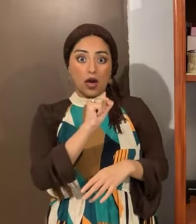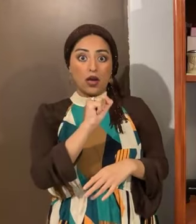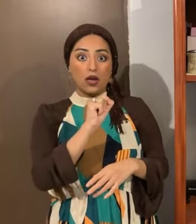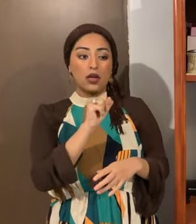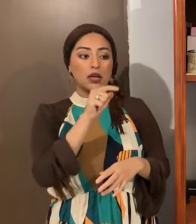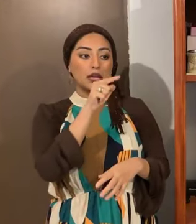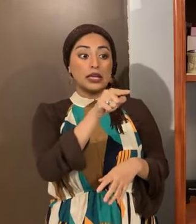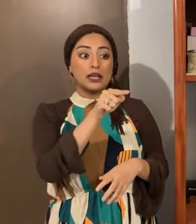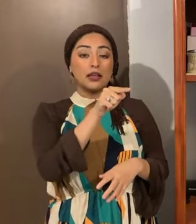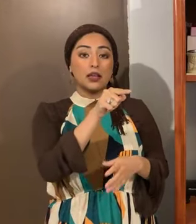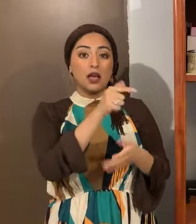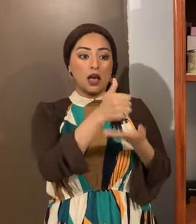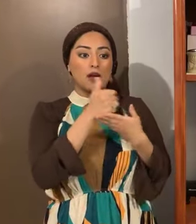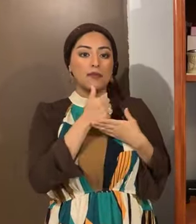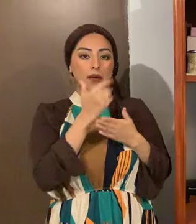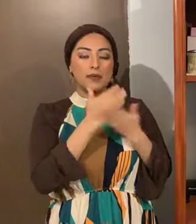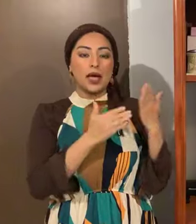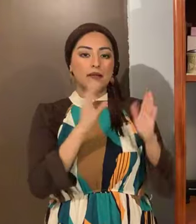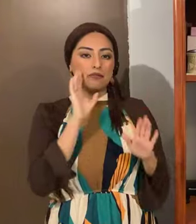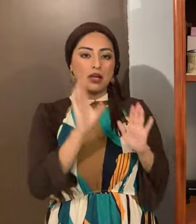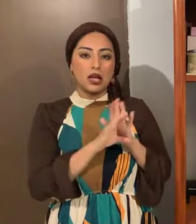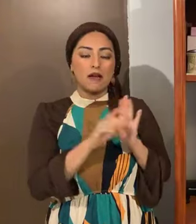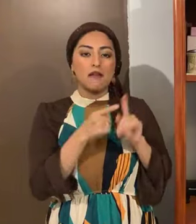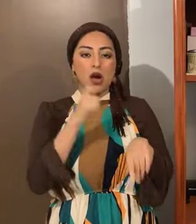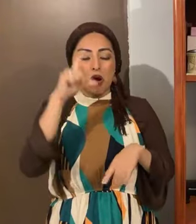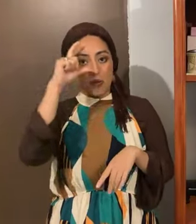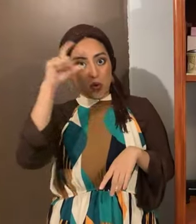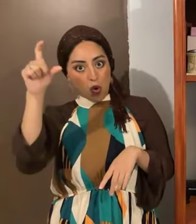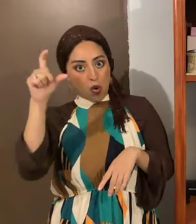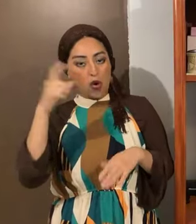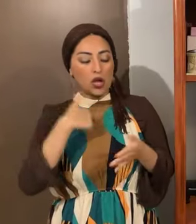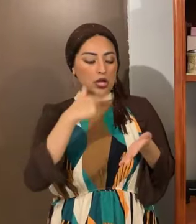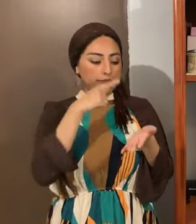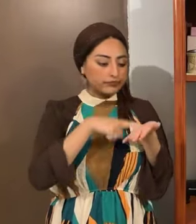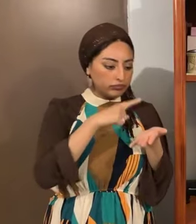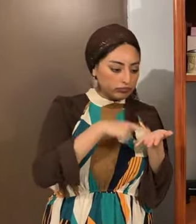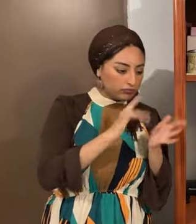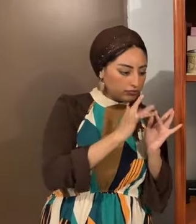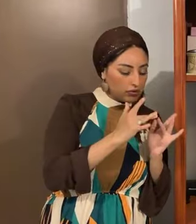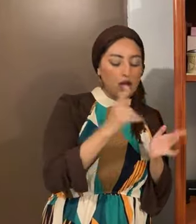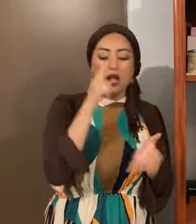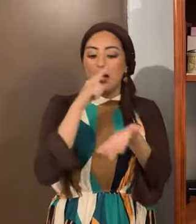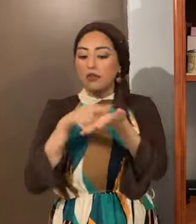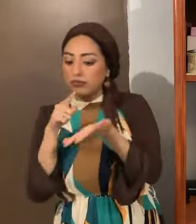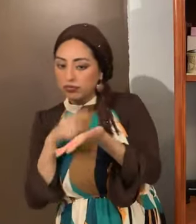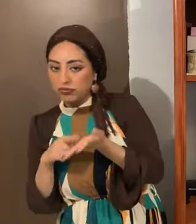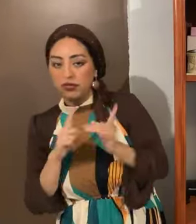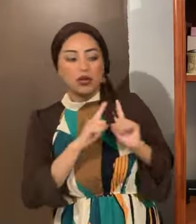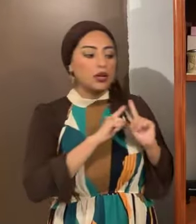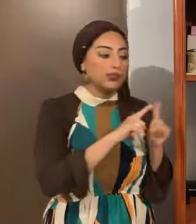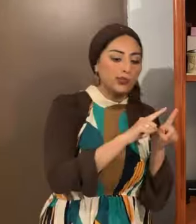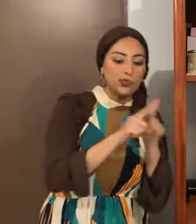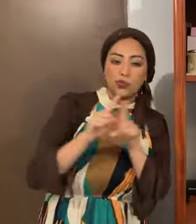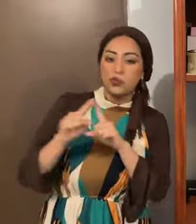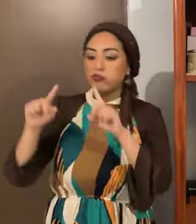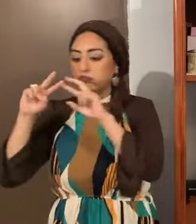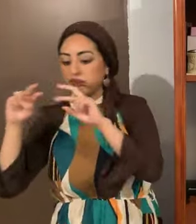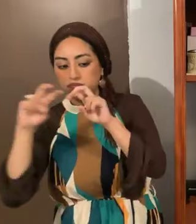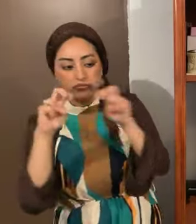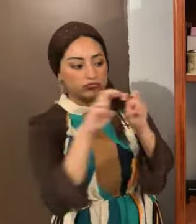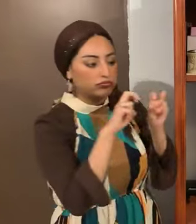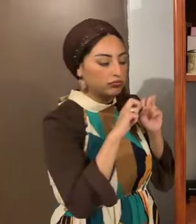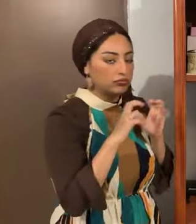hizo favor de sacar unas fotografías de la luna. Consultamos aquí y allá. Y estamos totalmente para